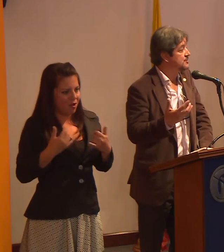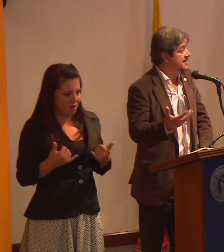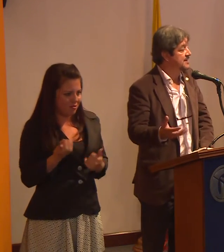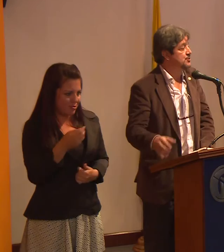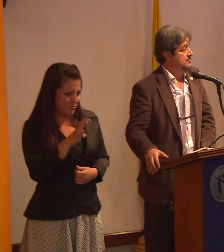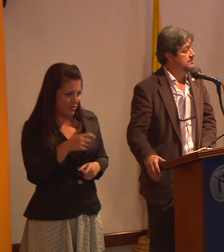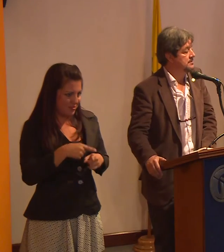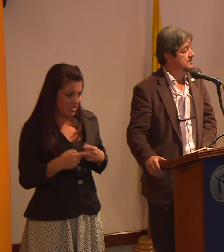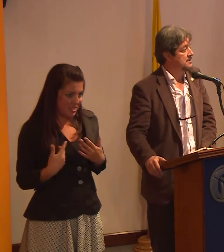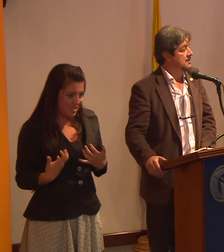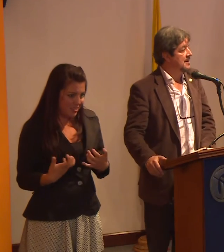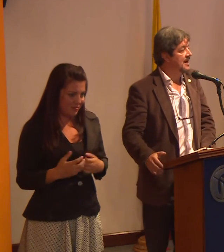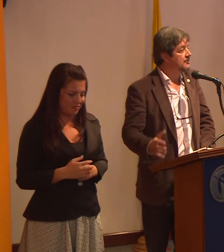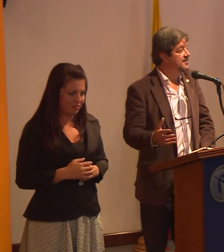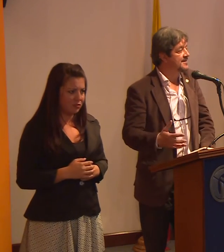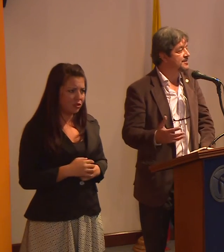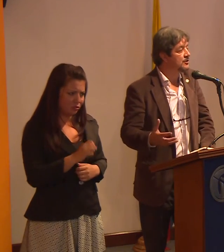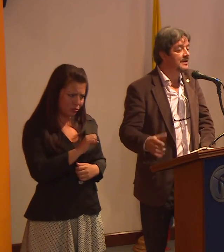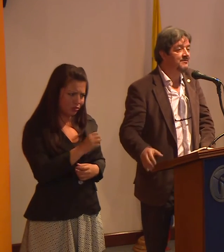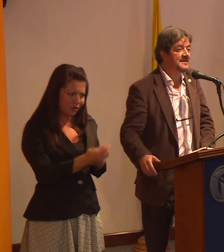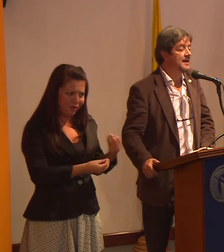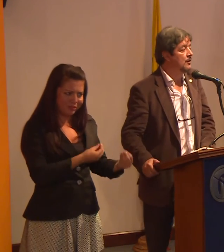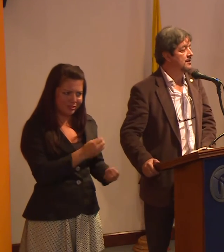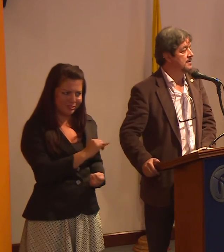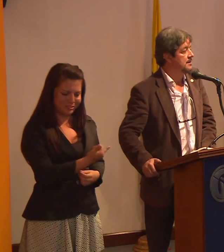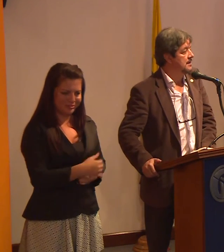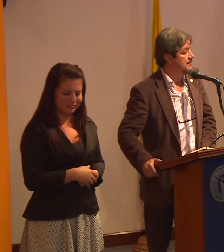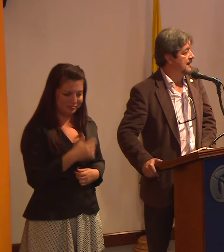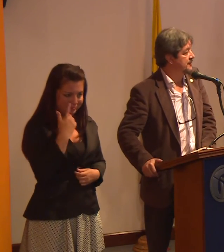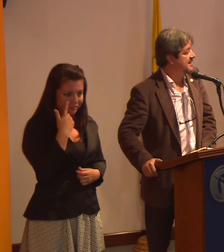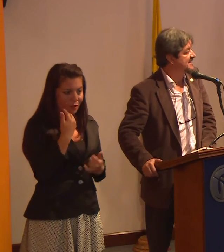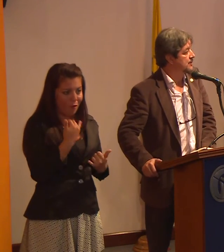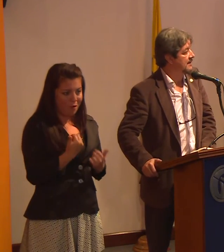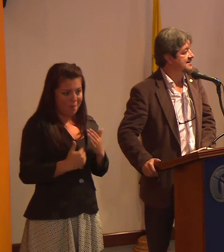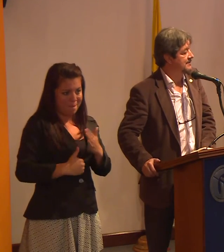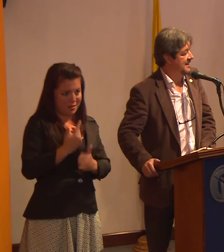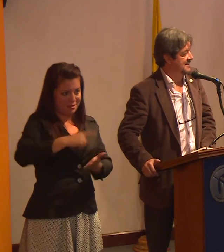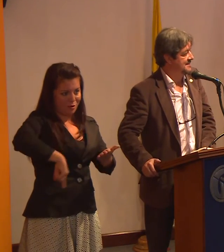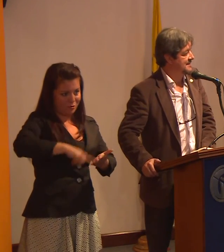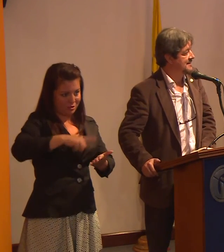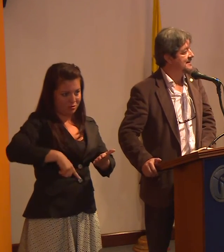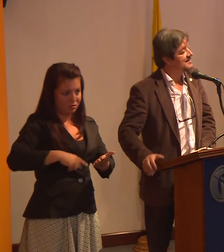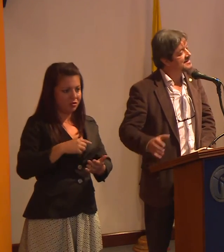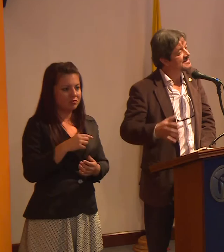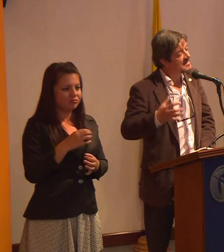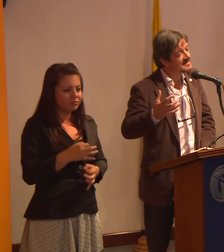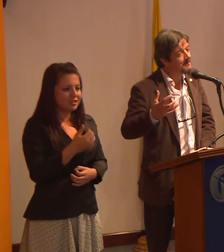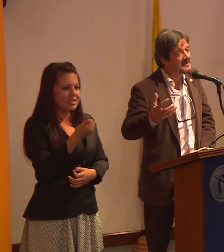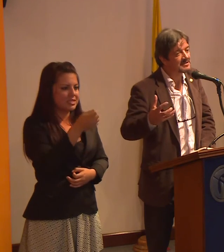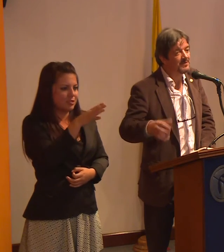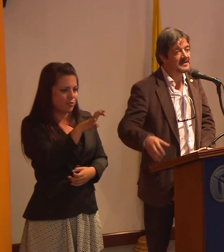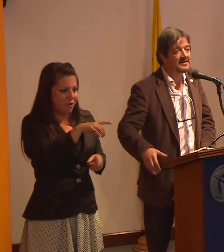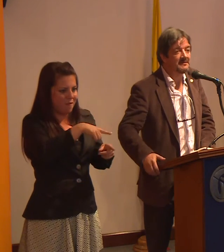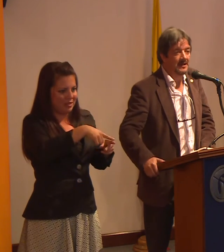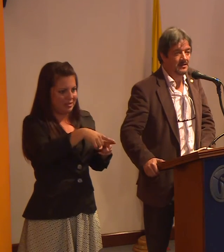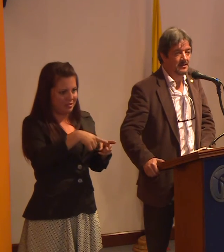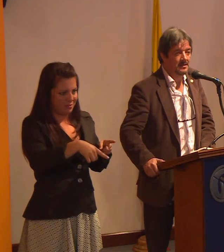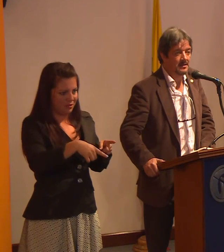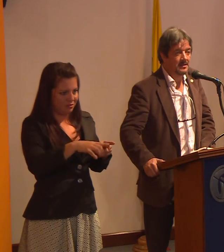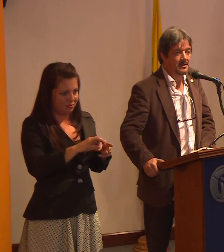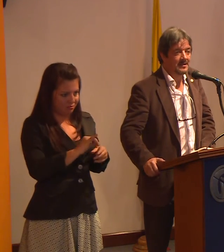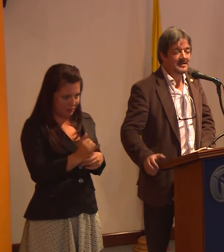Evidentemente eso se hizo. La contratación que empieza hoy va por 19 semanas. Desde esa